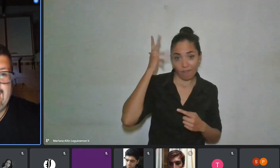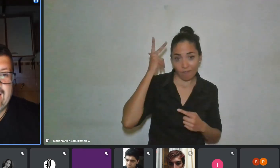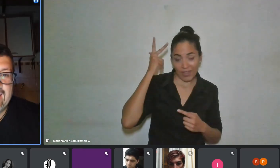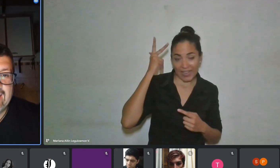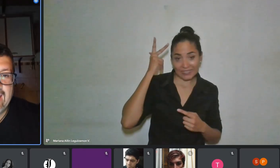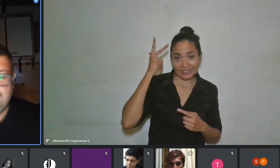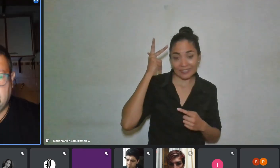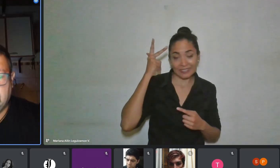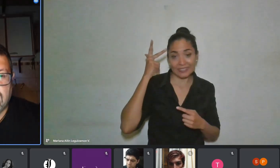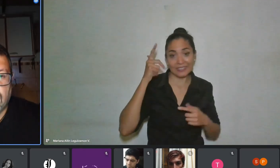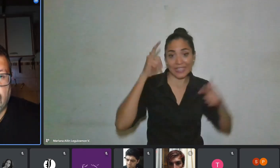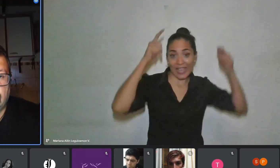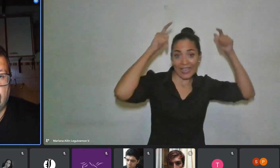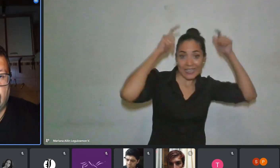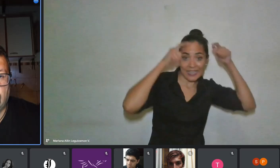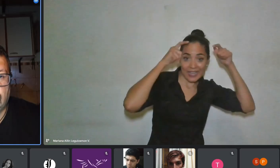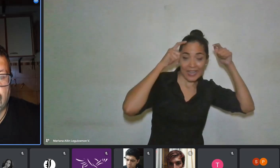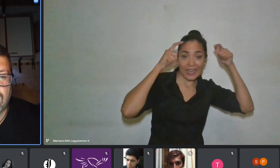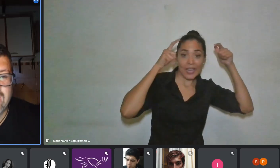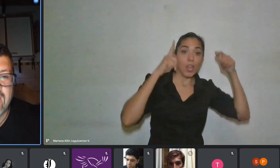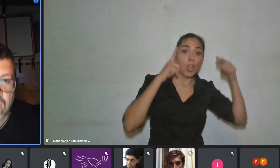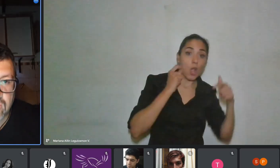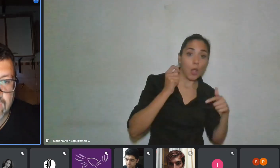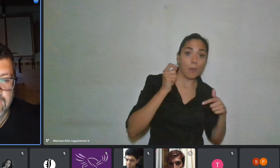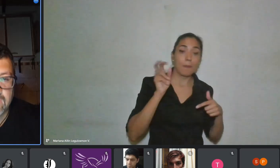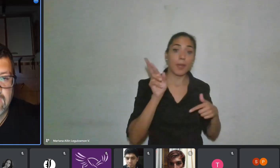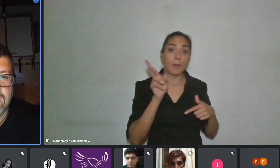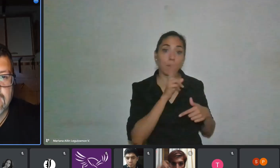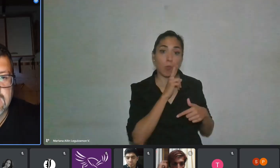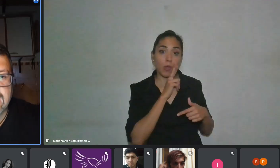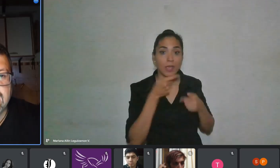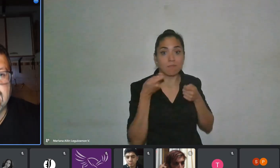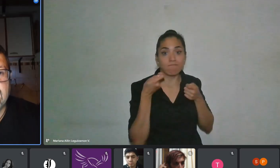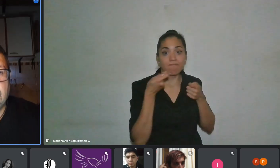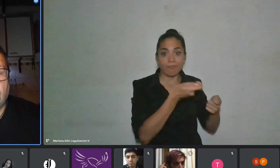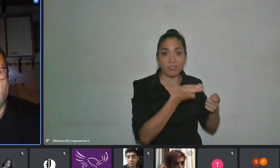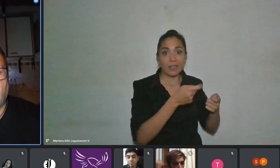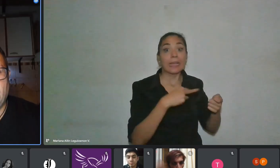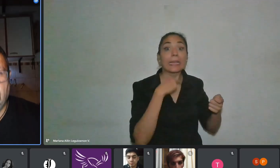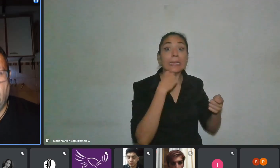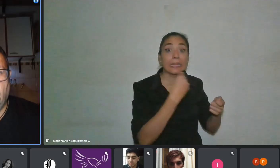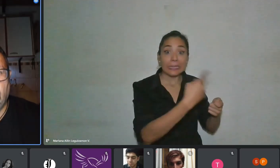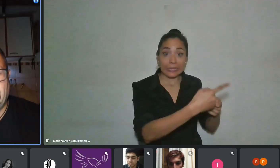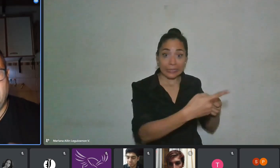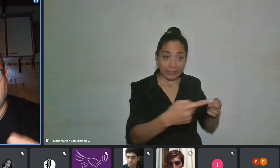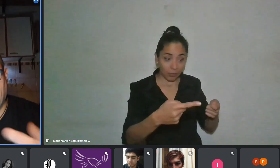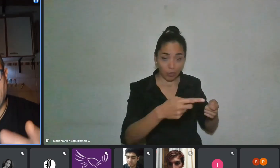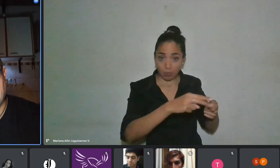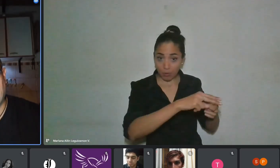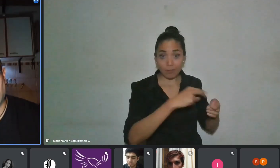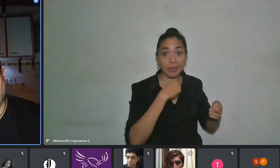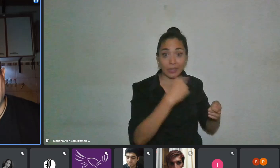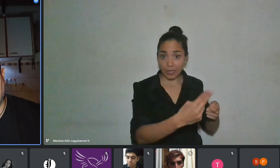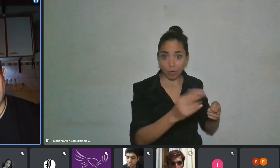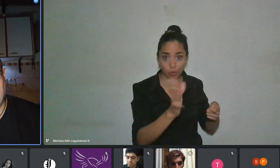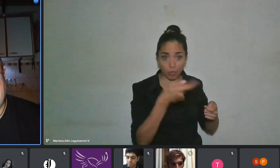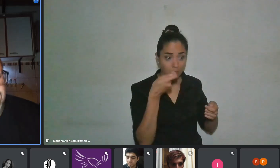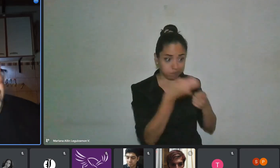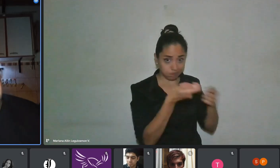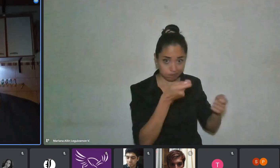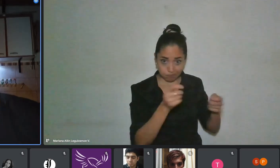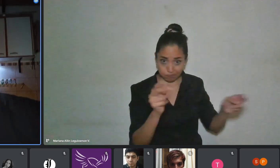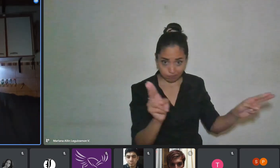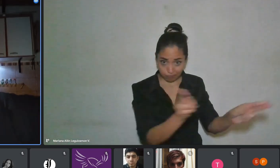a la reina y todos sus hijos, ¿sí? Con lo cual, bueno, a lo que vamos esto, lo que apunta